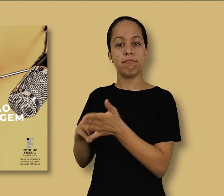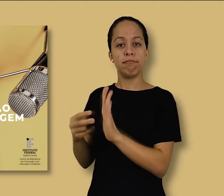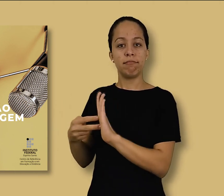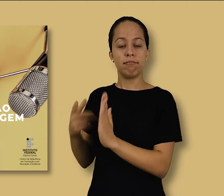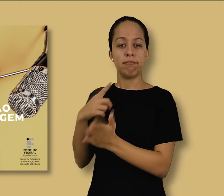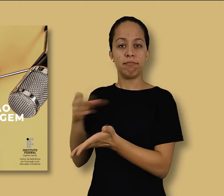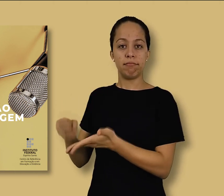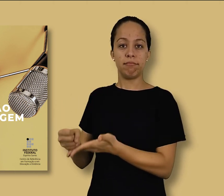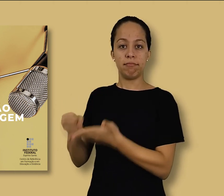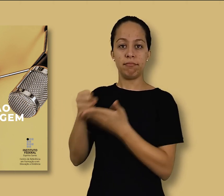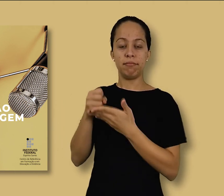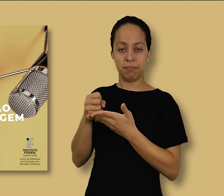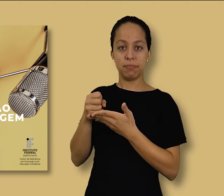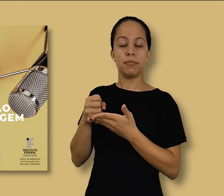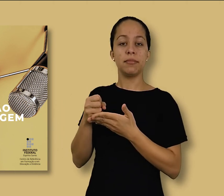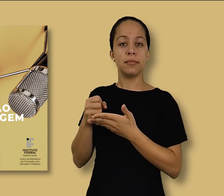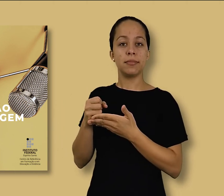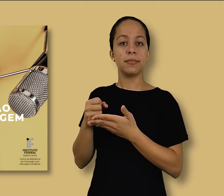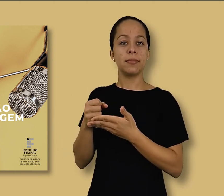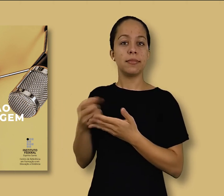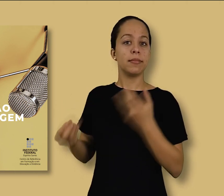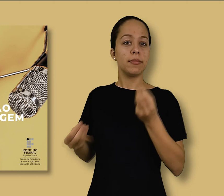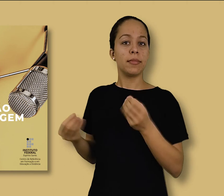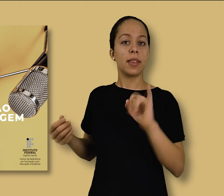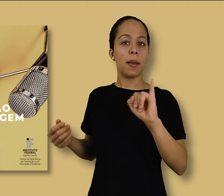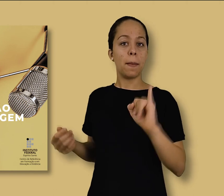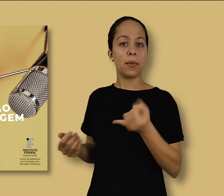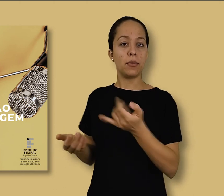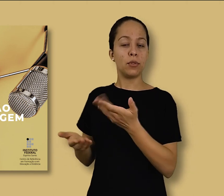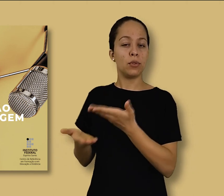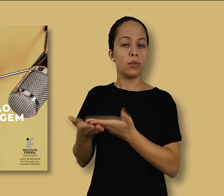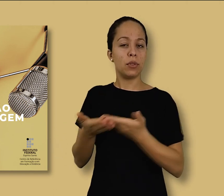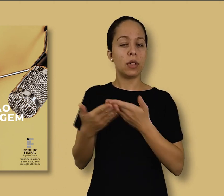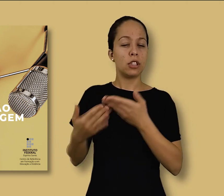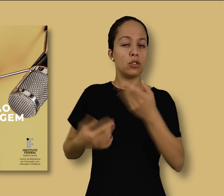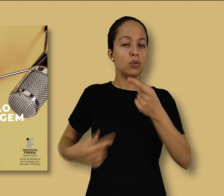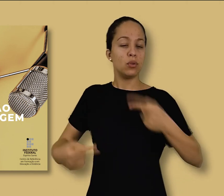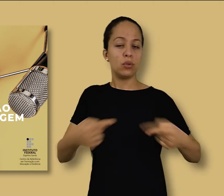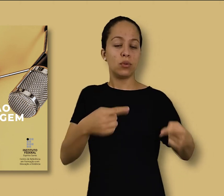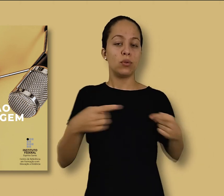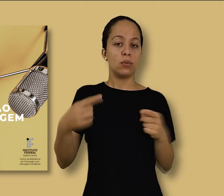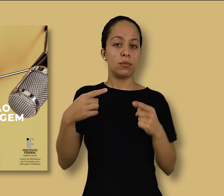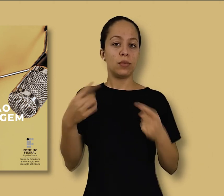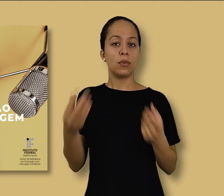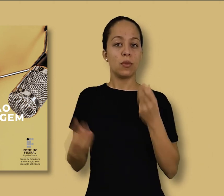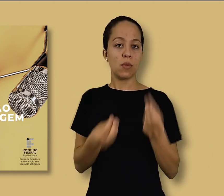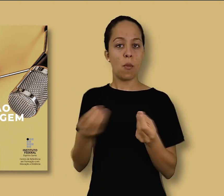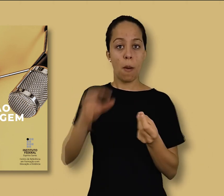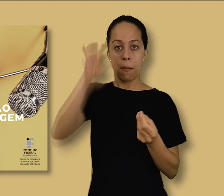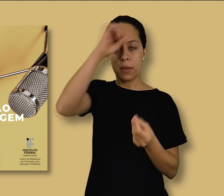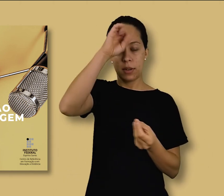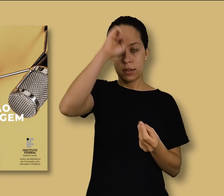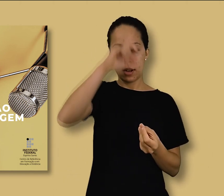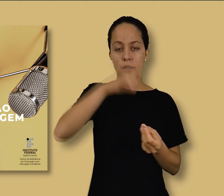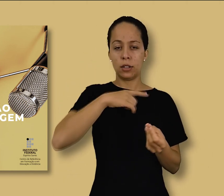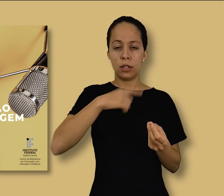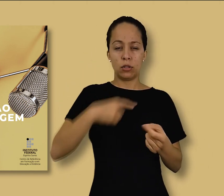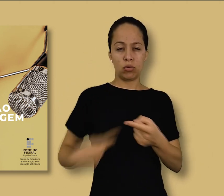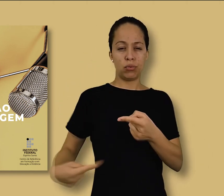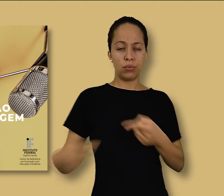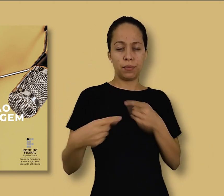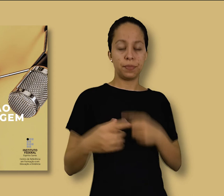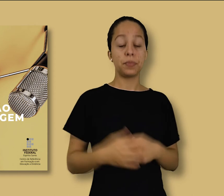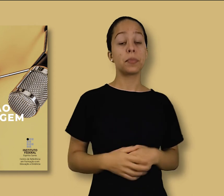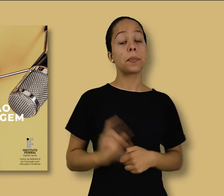que é o primeiro a nossa primeira nosso primeiro conteúdo e que vai dar sustentação né aquele pano de fundo